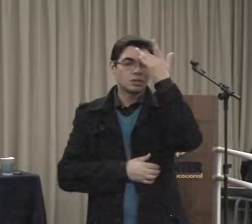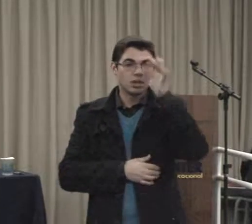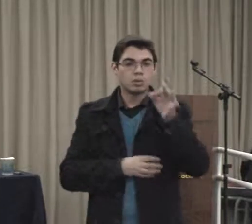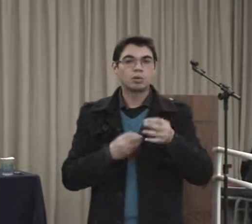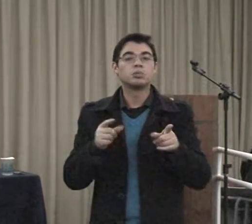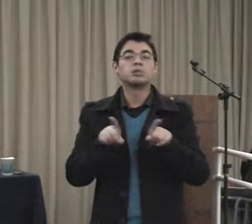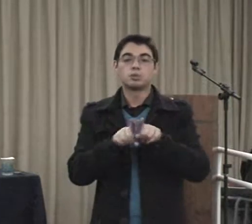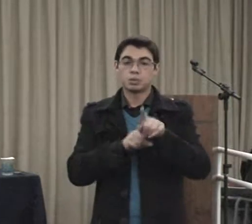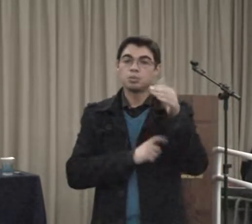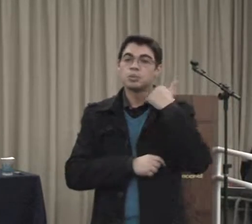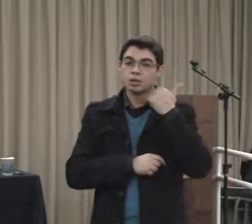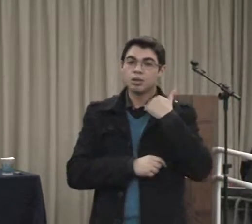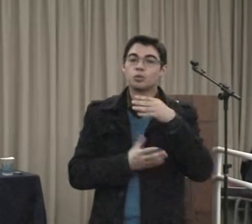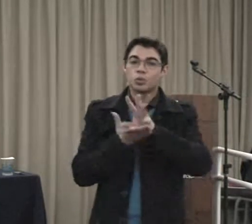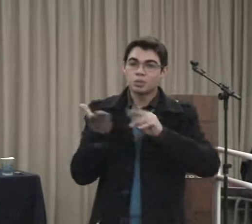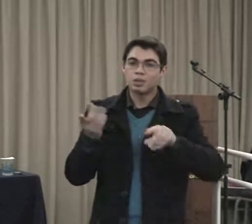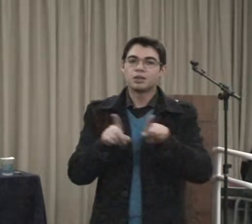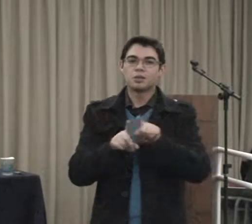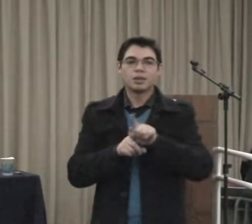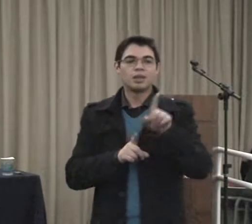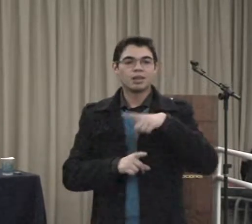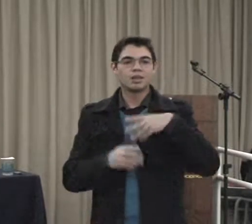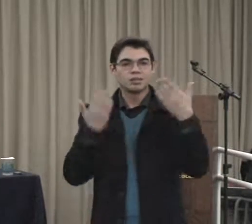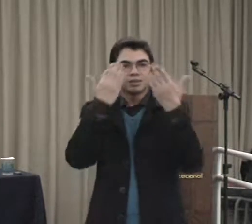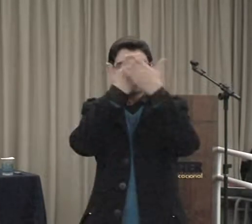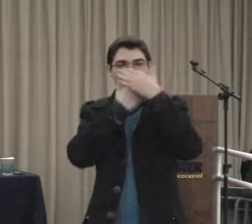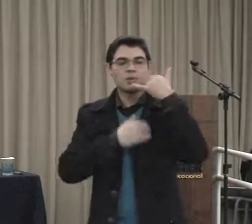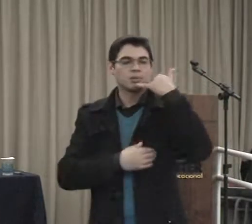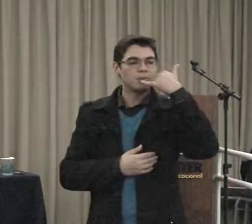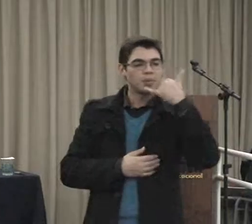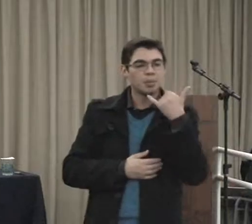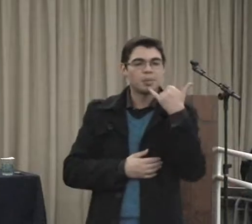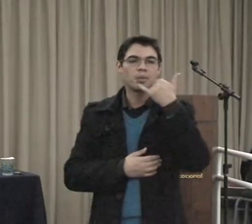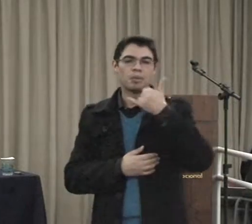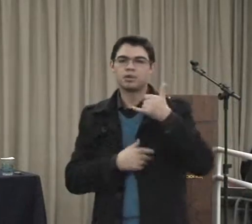estão fazendo e muitas outras empresas. Então, essa inclusão vem acontecendo